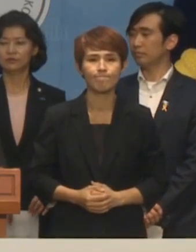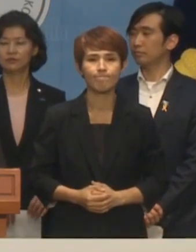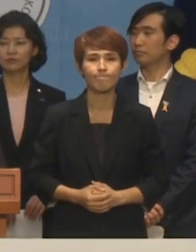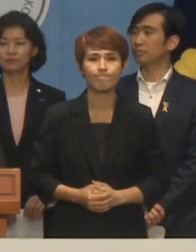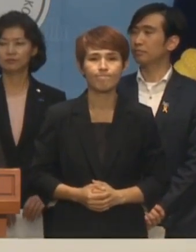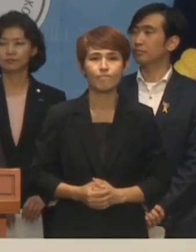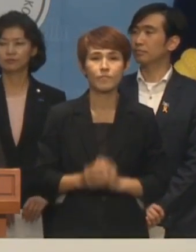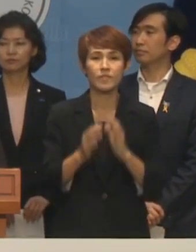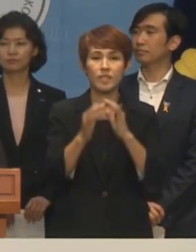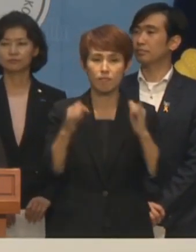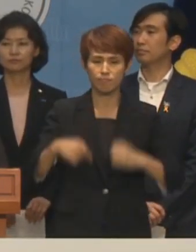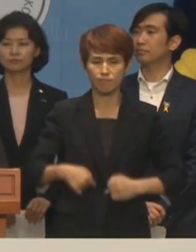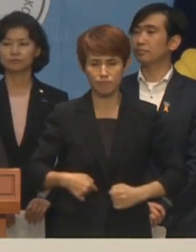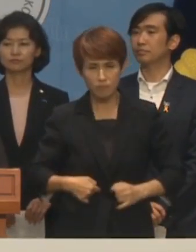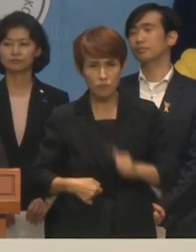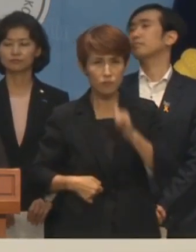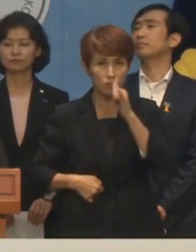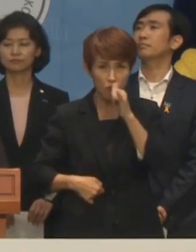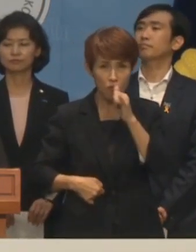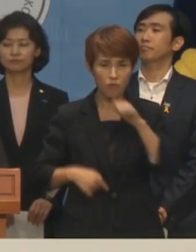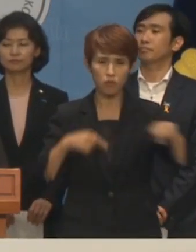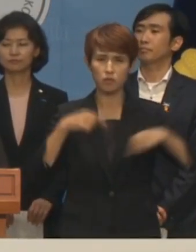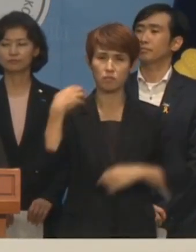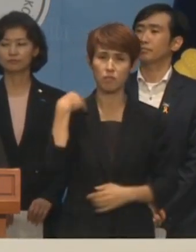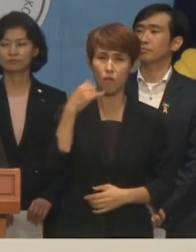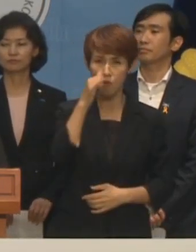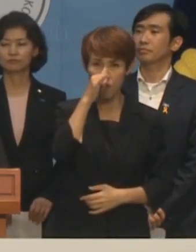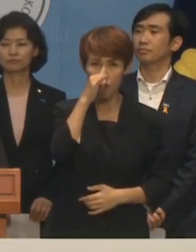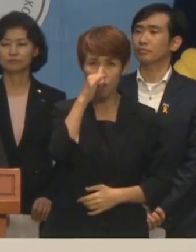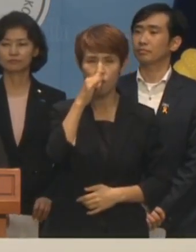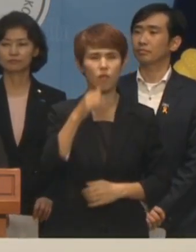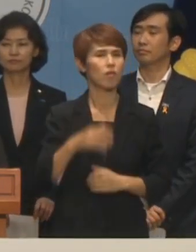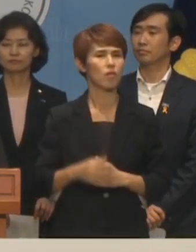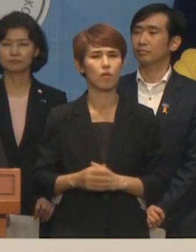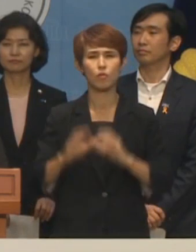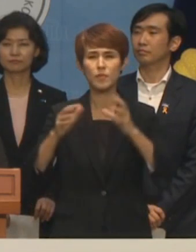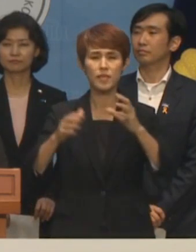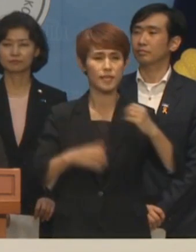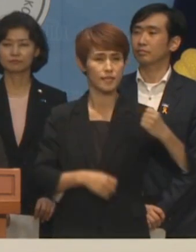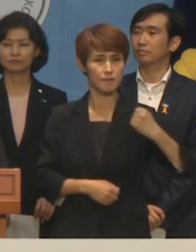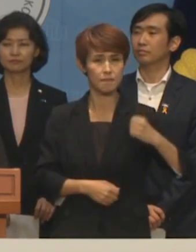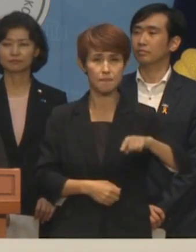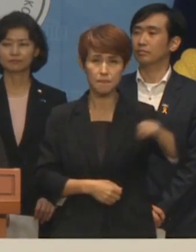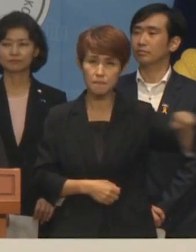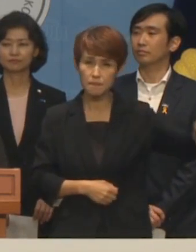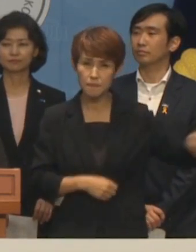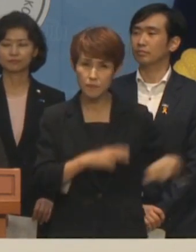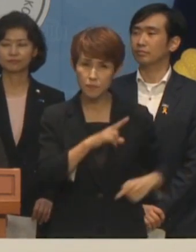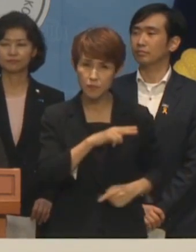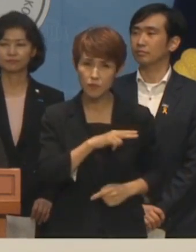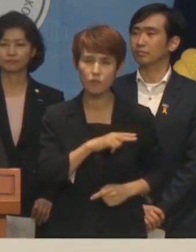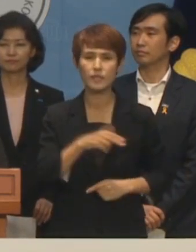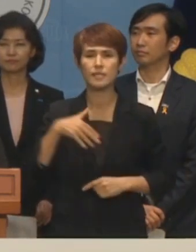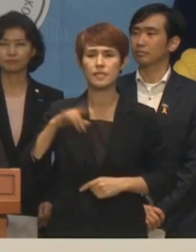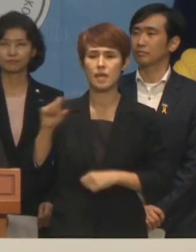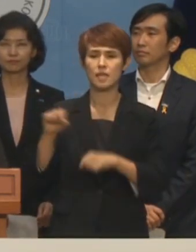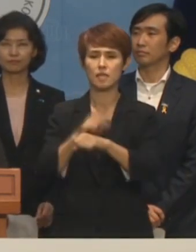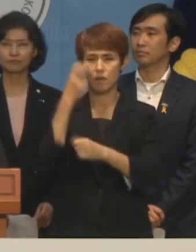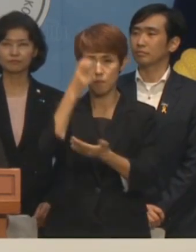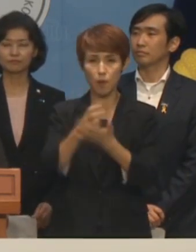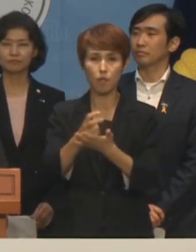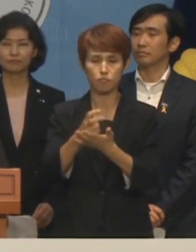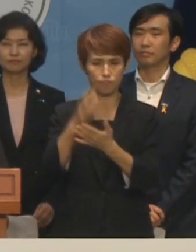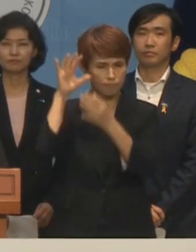최소한의 인간적 양심과 정치적 책임감을 가졌다면 국민의힘 국회의원들은 최해병 특검법